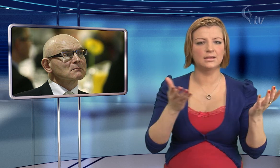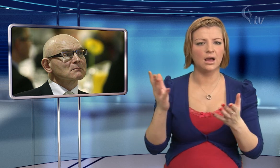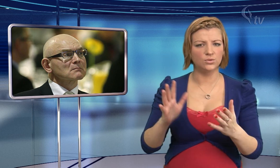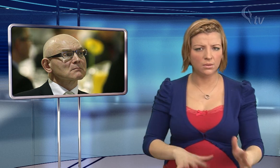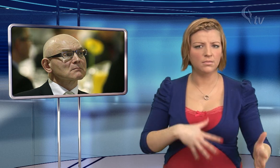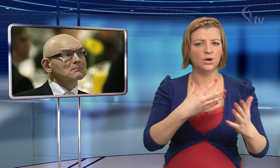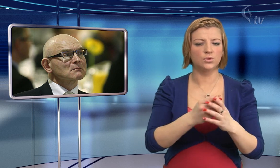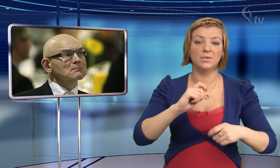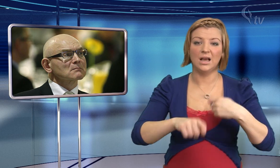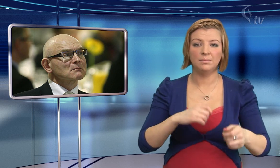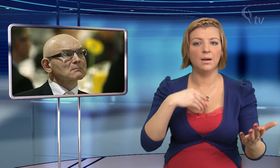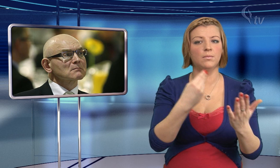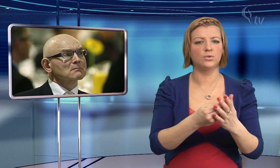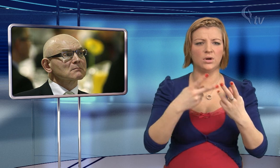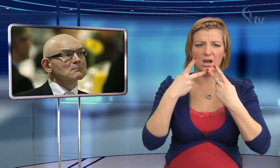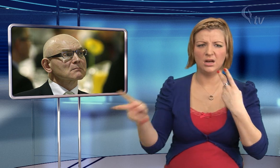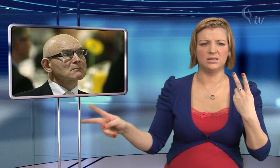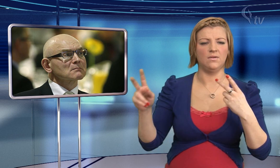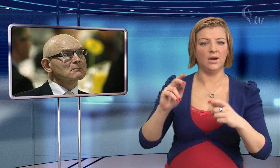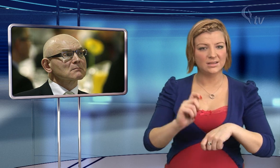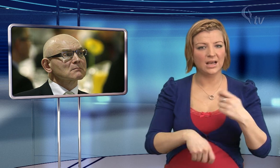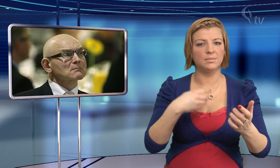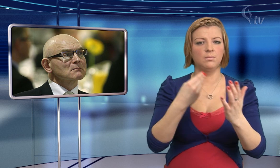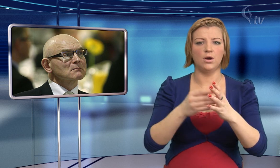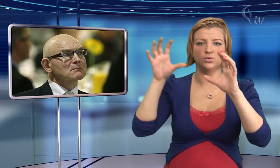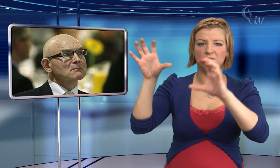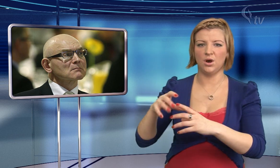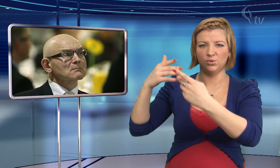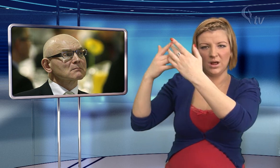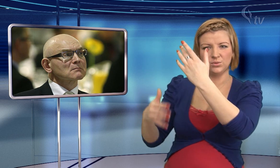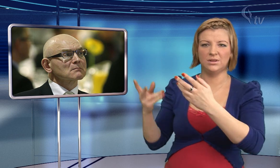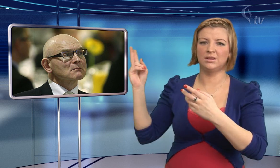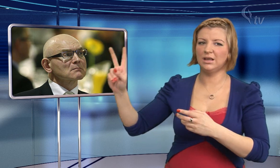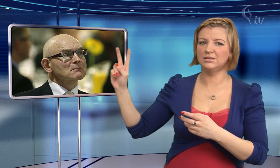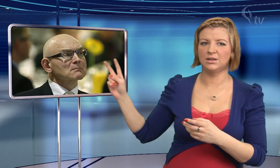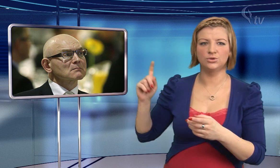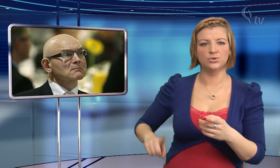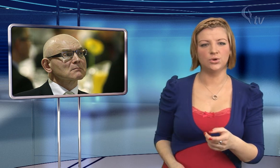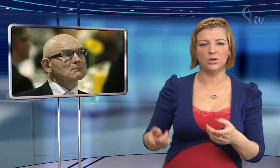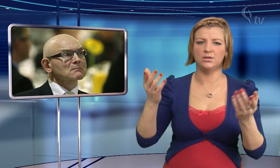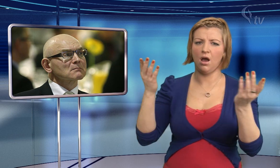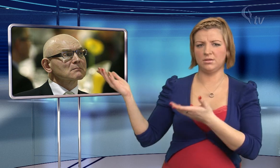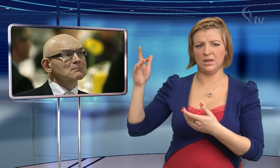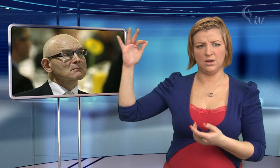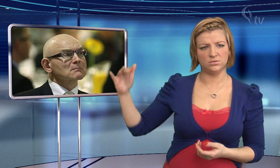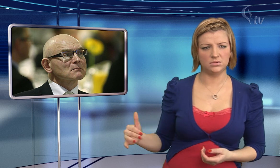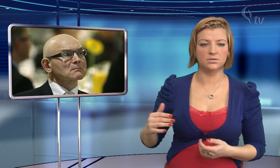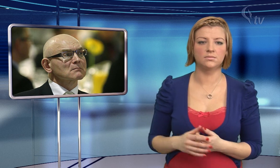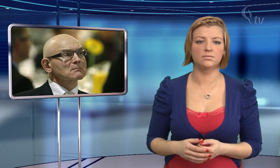tõlketeenuse maksustamisele käibemaksuga, erinevalt käibemaksuseaduses loetletud teistest sotsiaalset laadi teenustest.